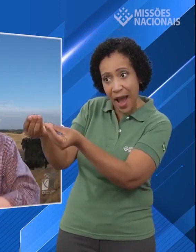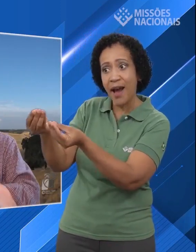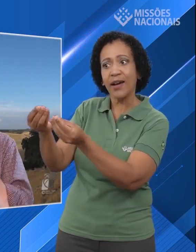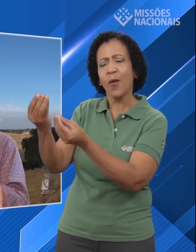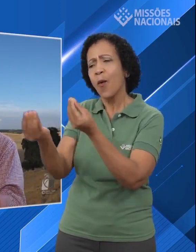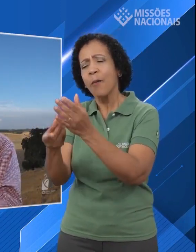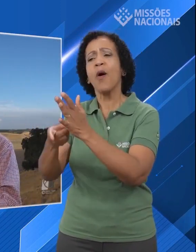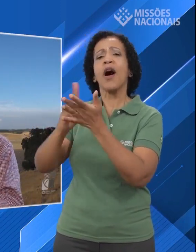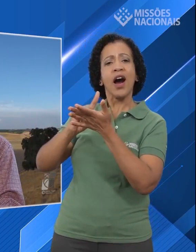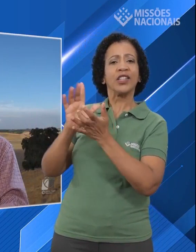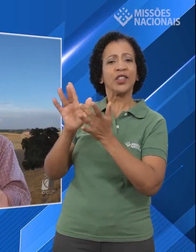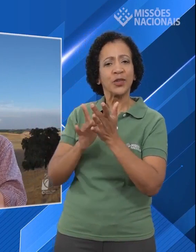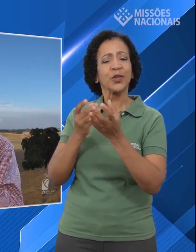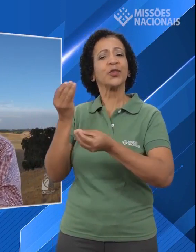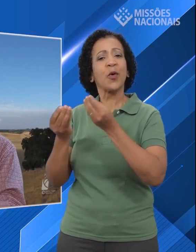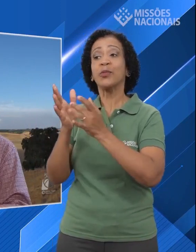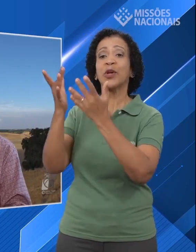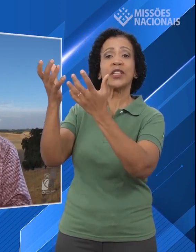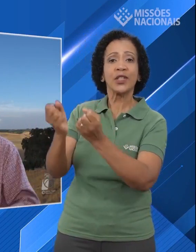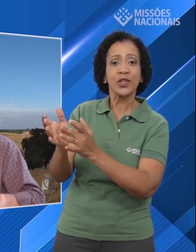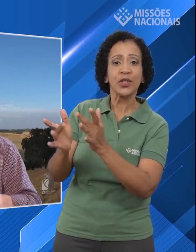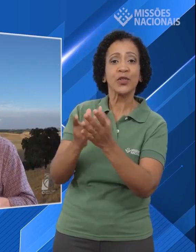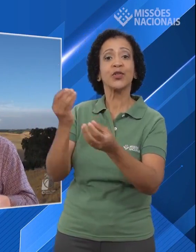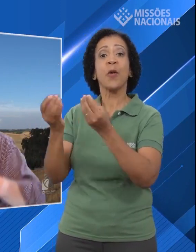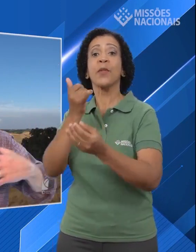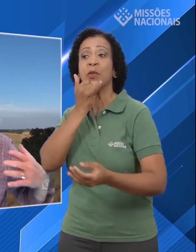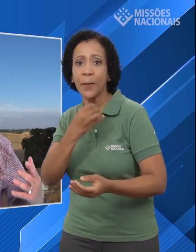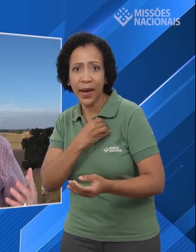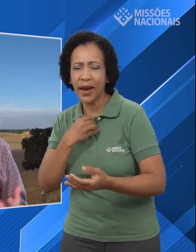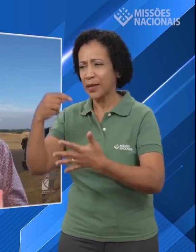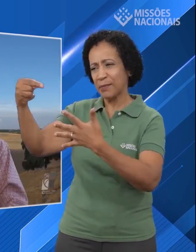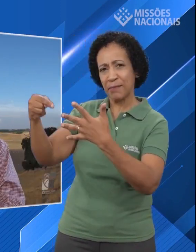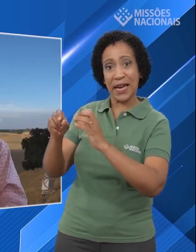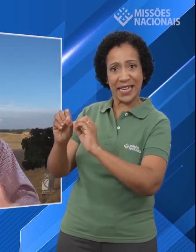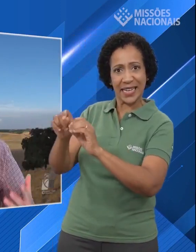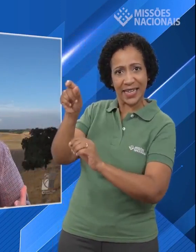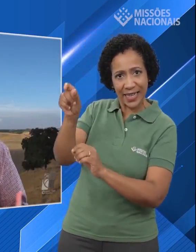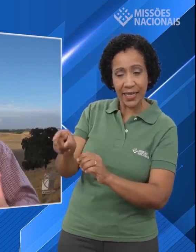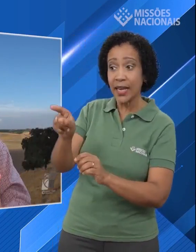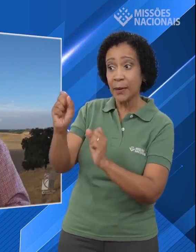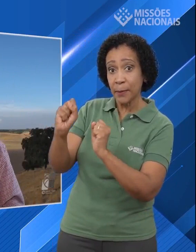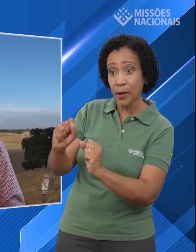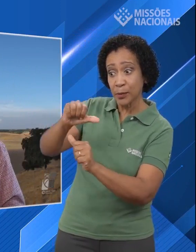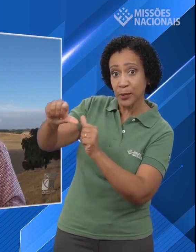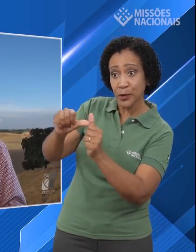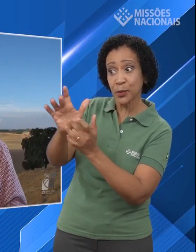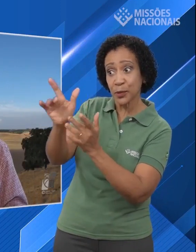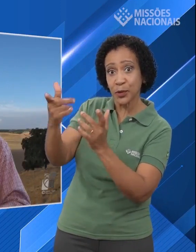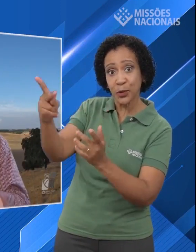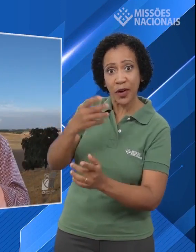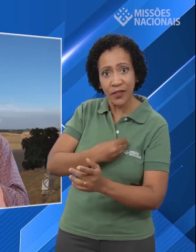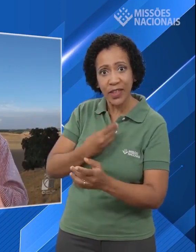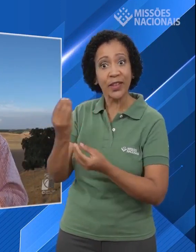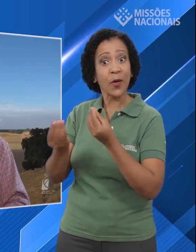ele e nós fizemos da vida dele antes de jesus e como jesus entrou no coração dele perdoa os pecados e